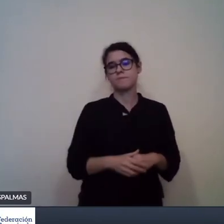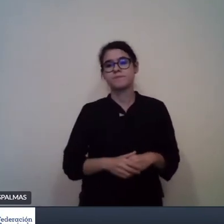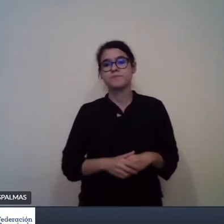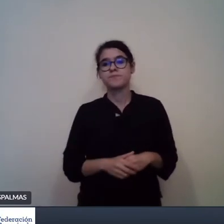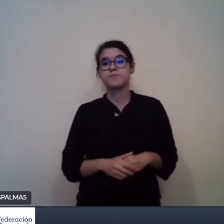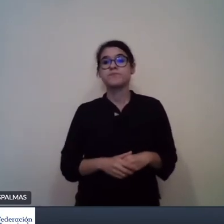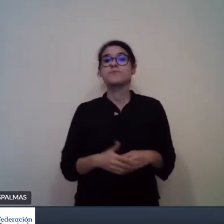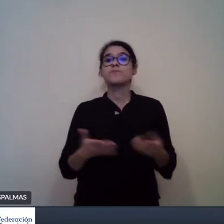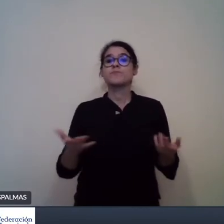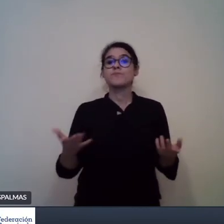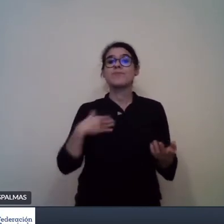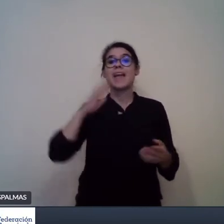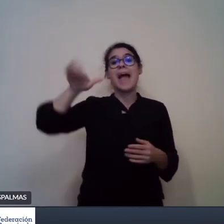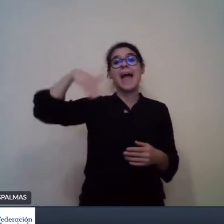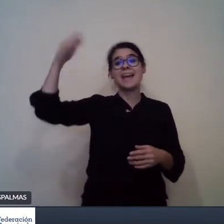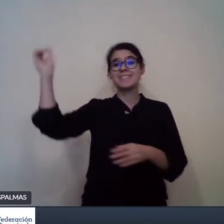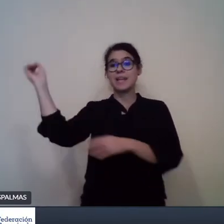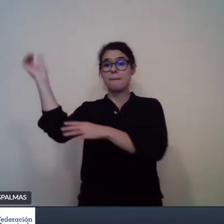Extra pass, eso era tiro.